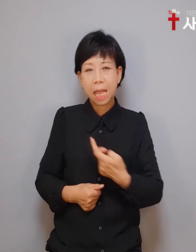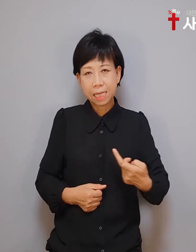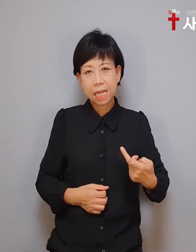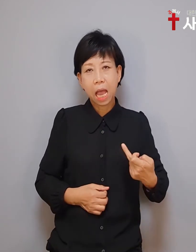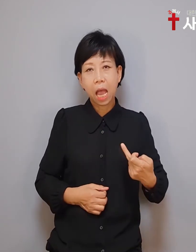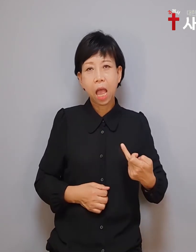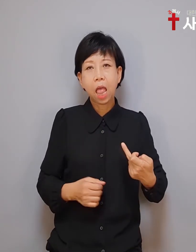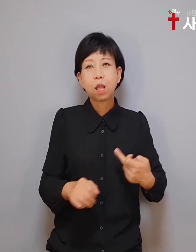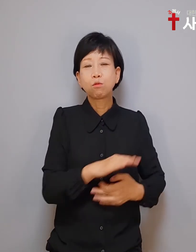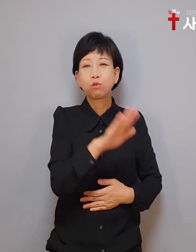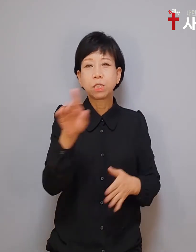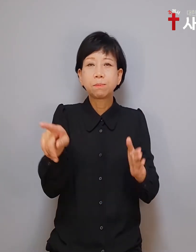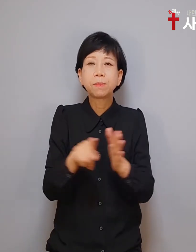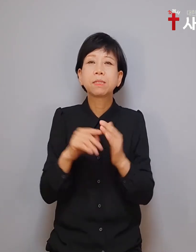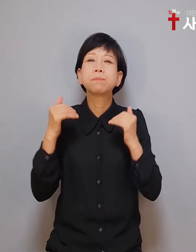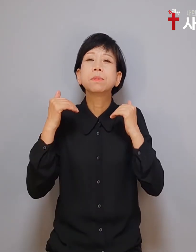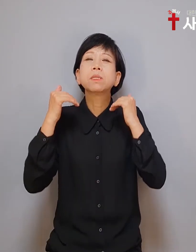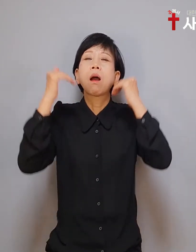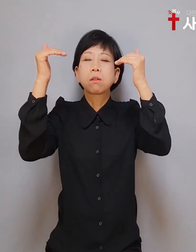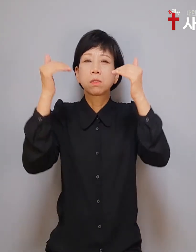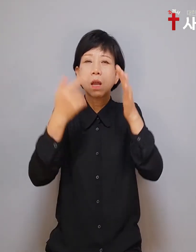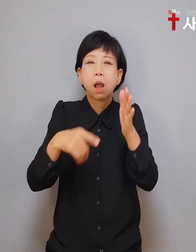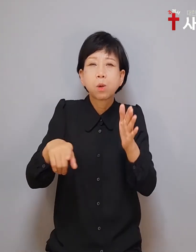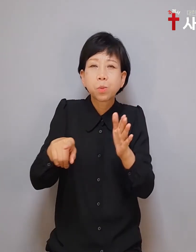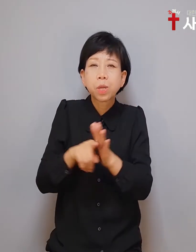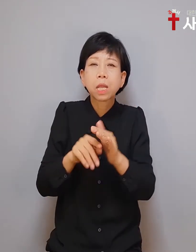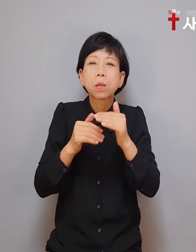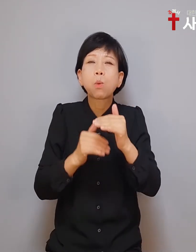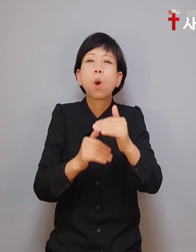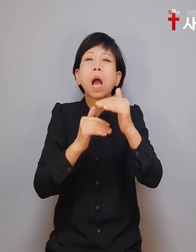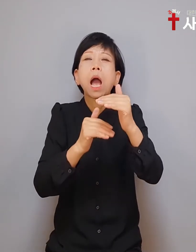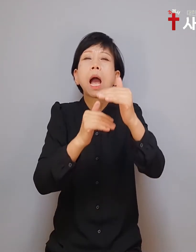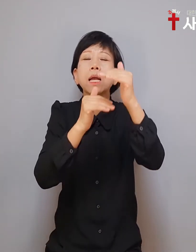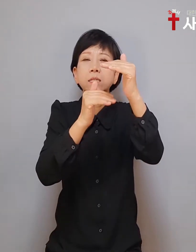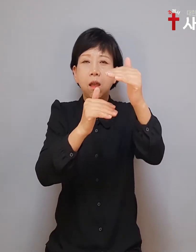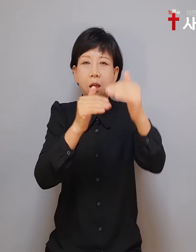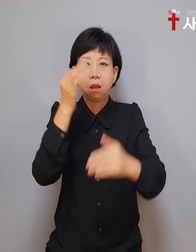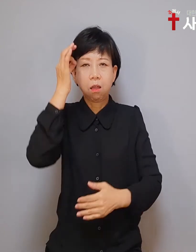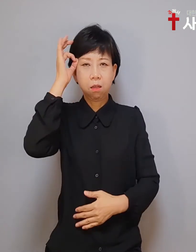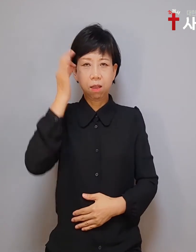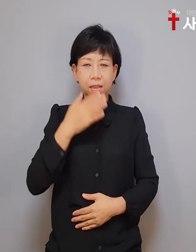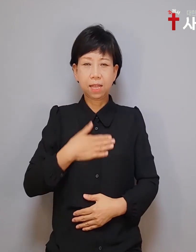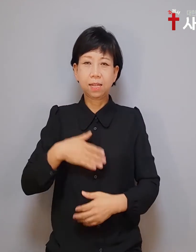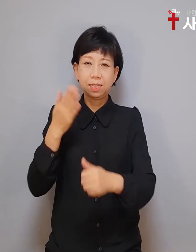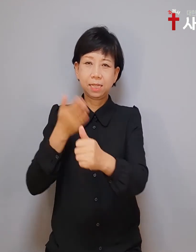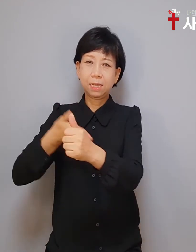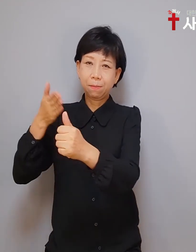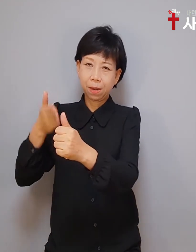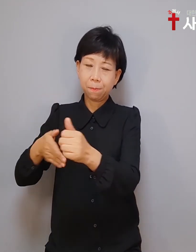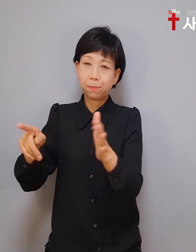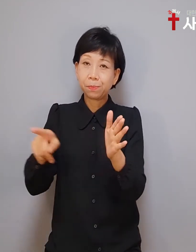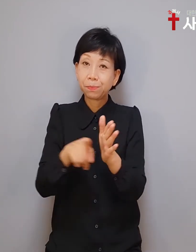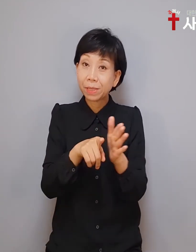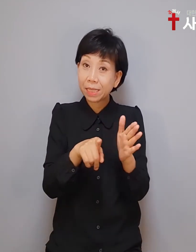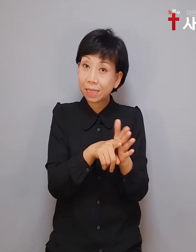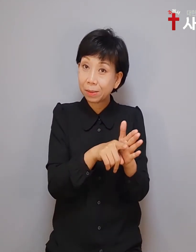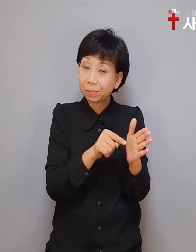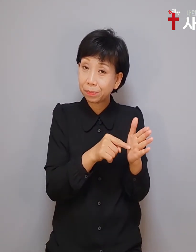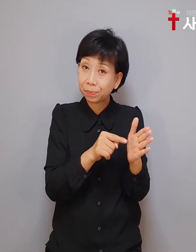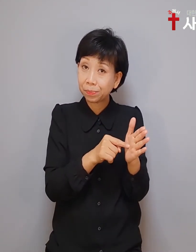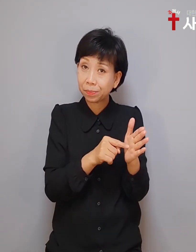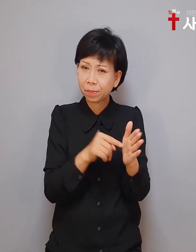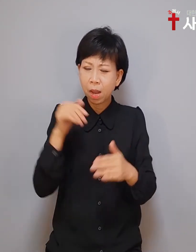성장하기 위해서 필요한 과정임을 깨닫기를 바랍니다. 여러분, 믿음이요, 이 바닥에 있던